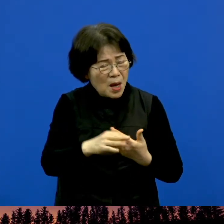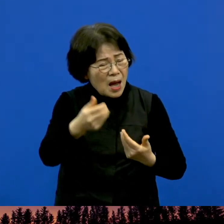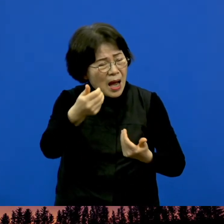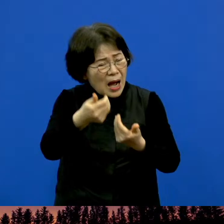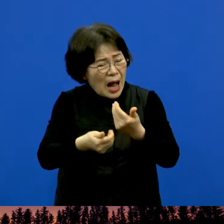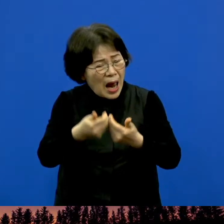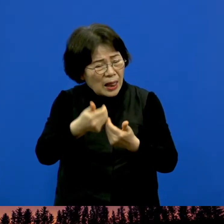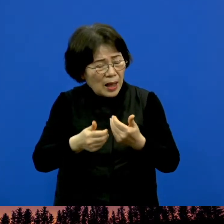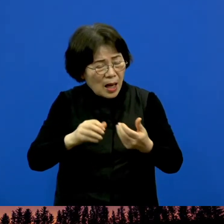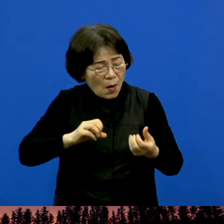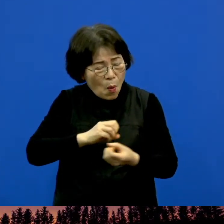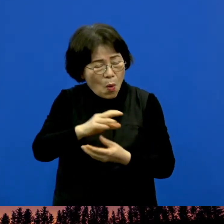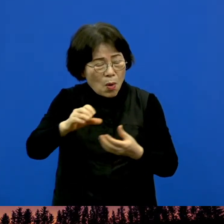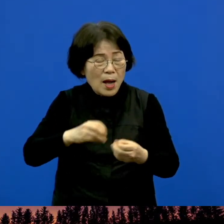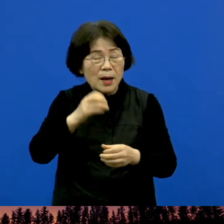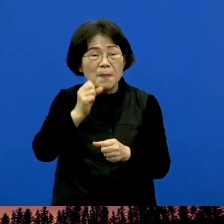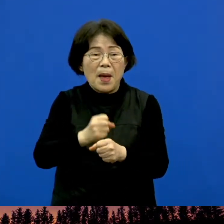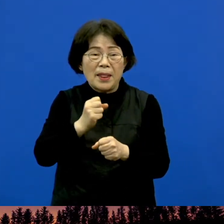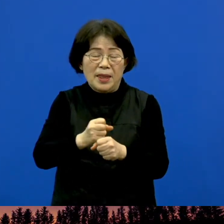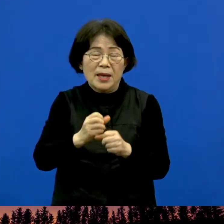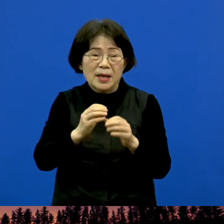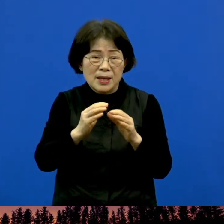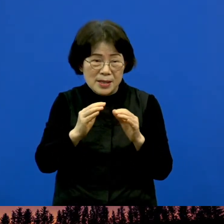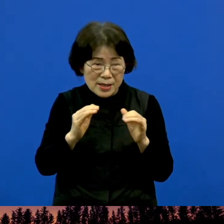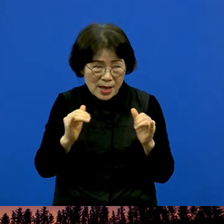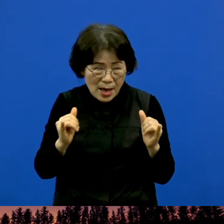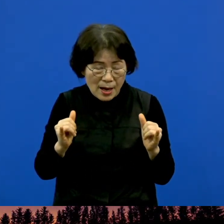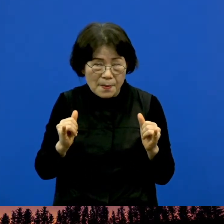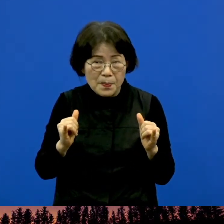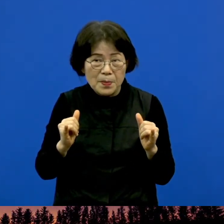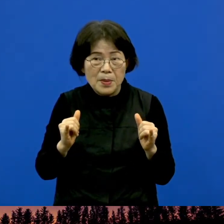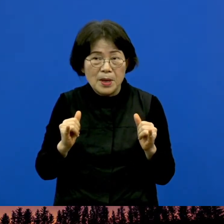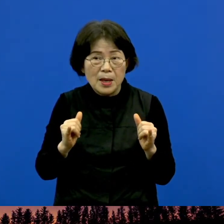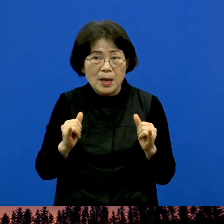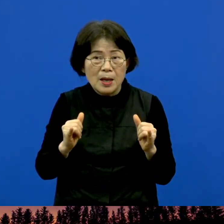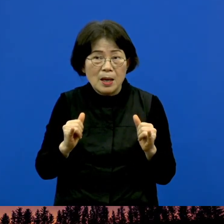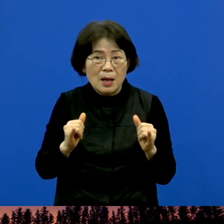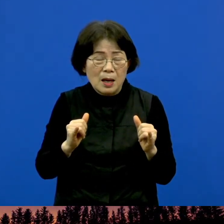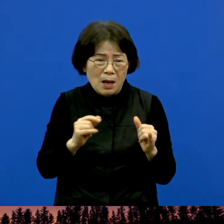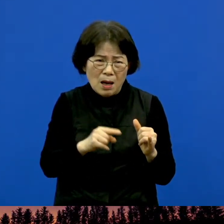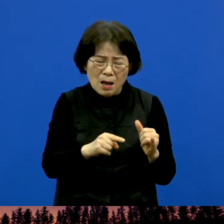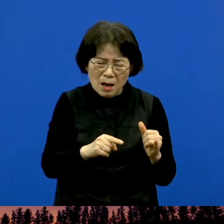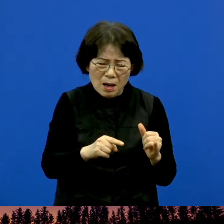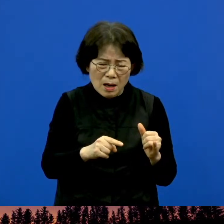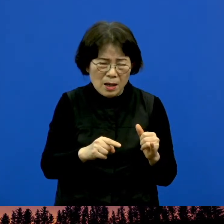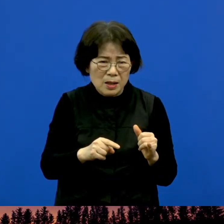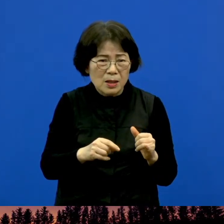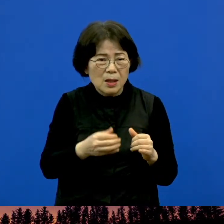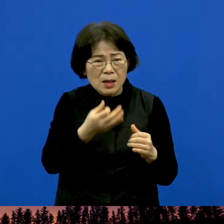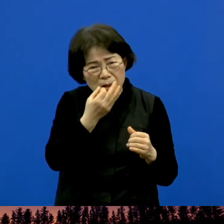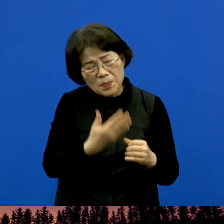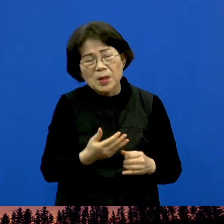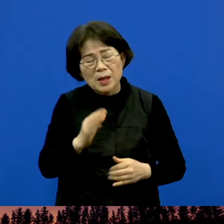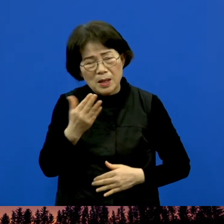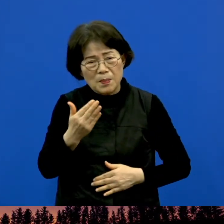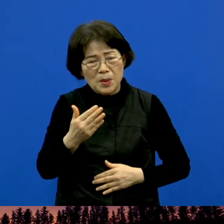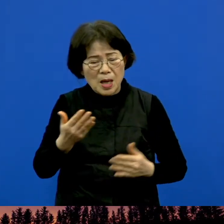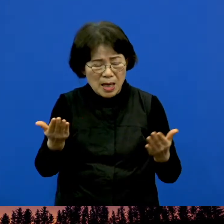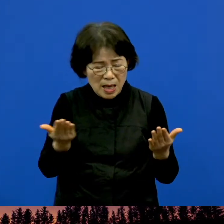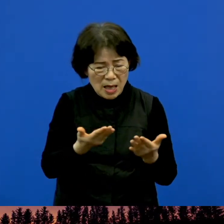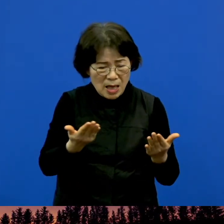그리고 혼란을 이야기합니다. 그러면 그런 사람이 한 사람에서 엄청난 에너지가 그게 다 빨려 들어가요. 그러면